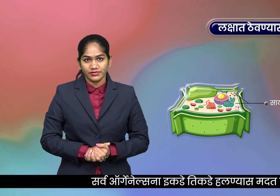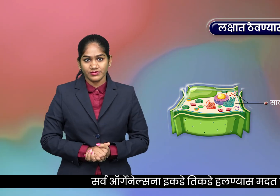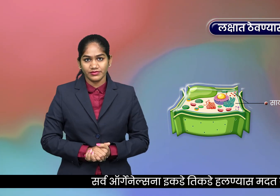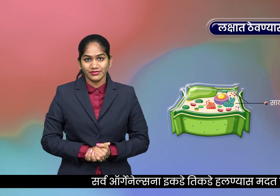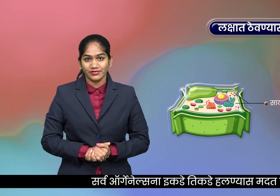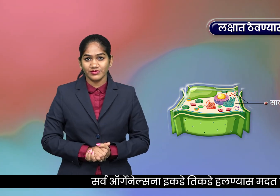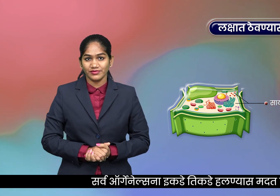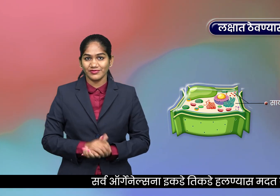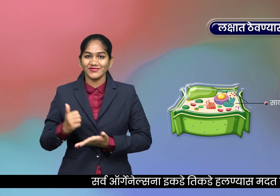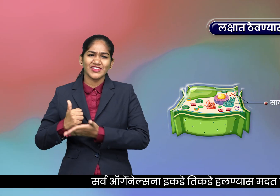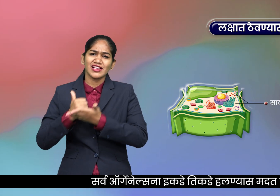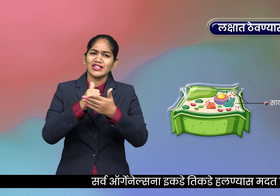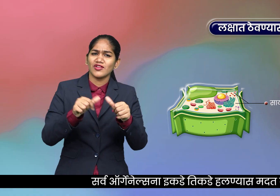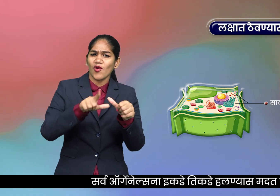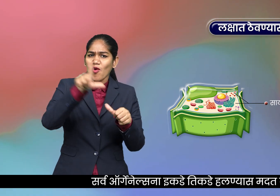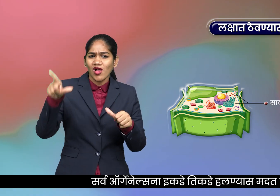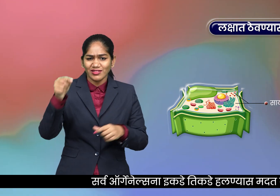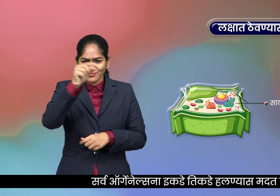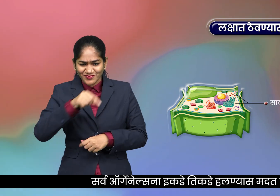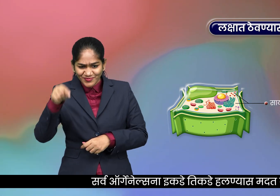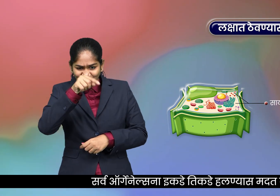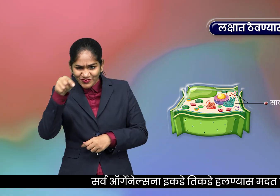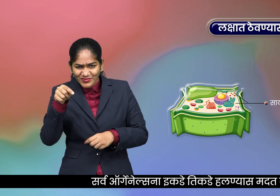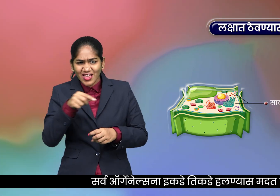आणि सर्व ऑर्गनेल्सना इकडे तिकडे